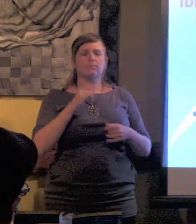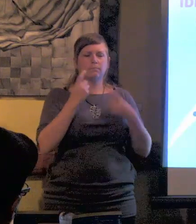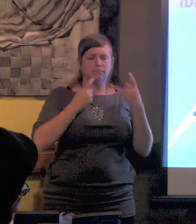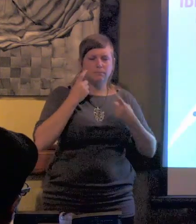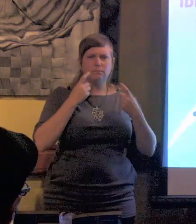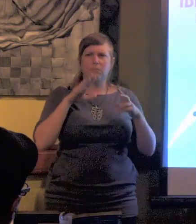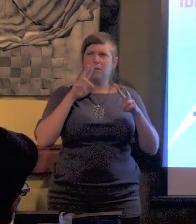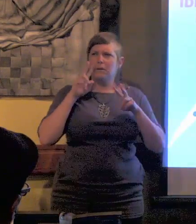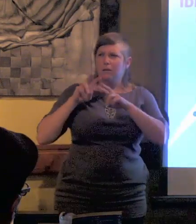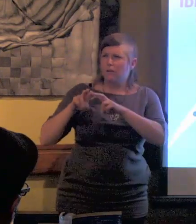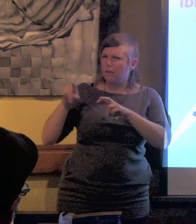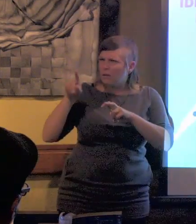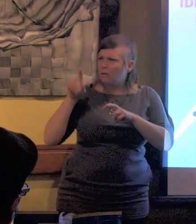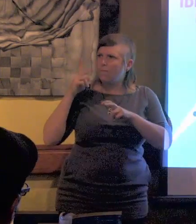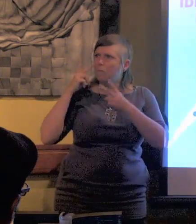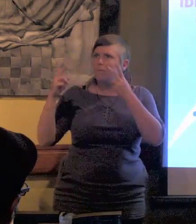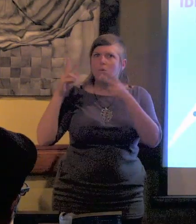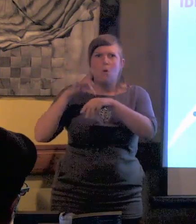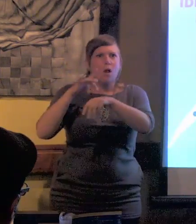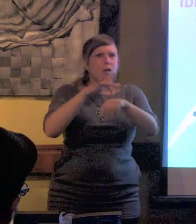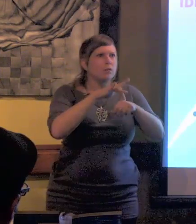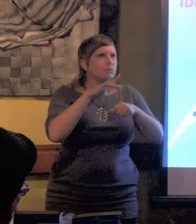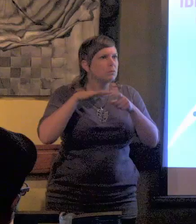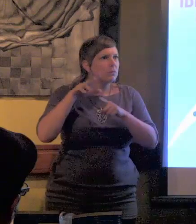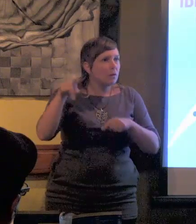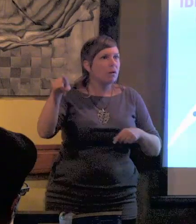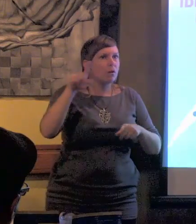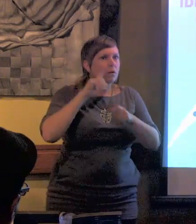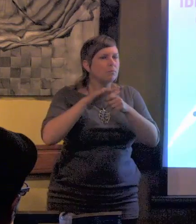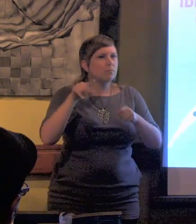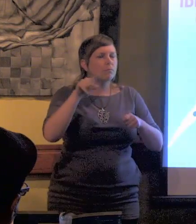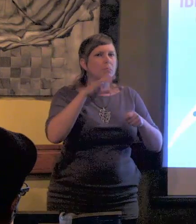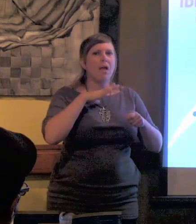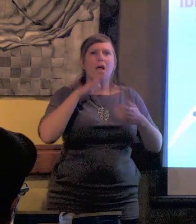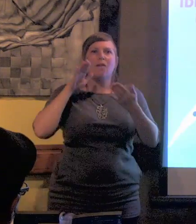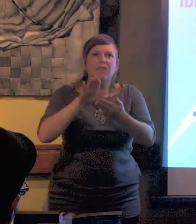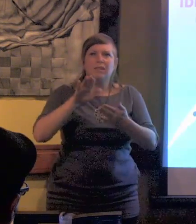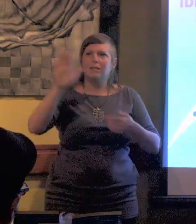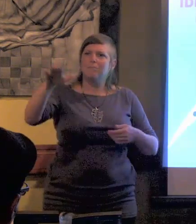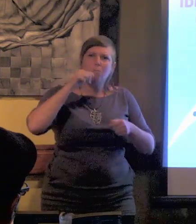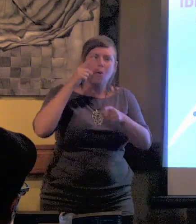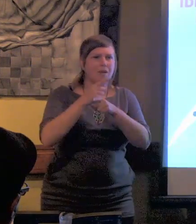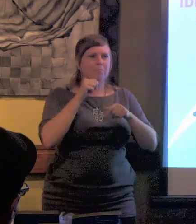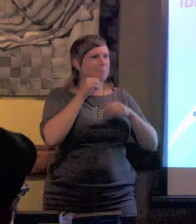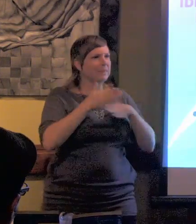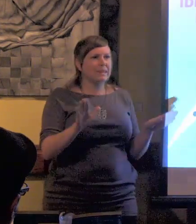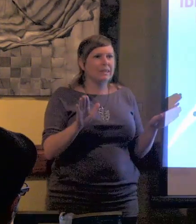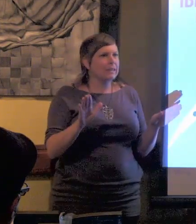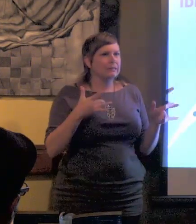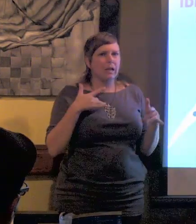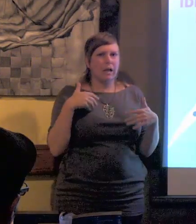j'étais correct, moi, quand je pensais comme ça, lorsque j'ai fait des commentaires de cette nature-là? Là, dans la vie de tous les jours, il côtoie des